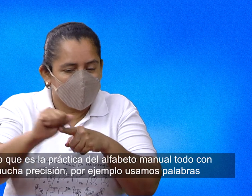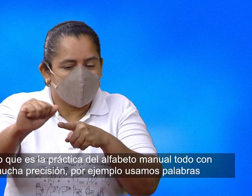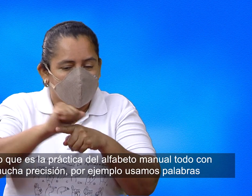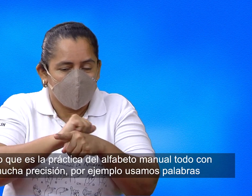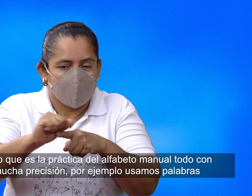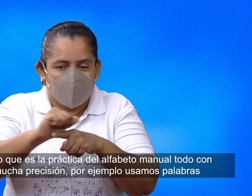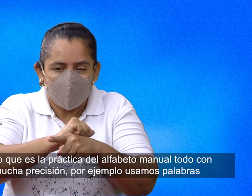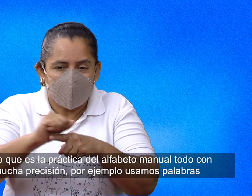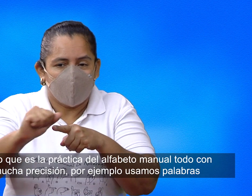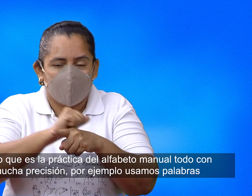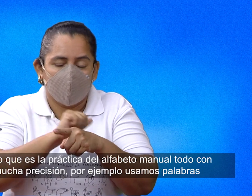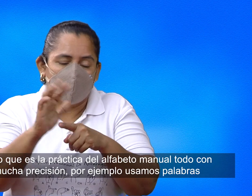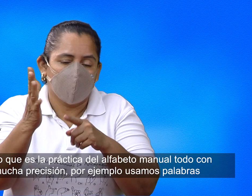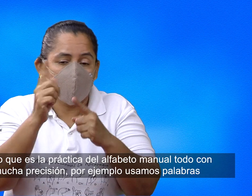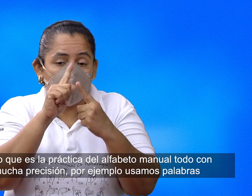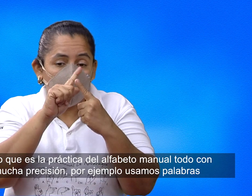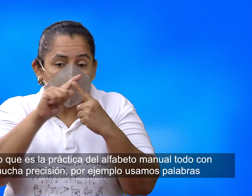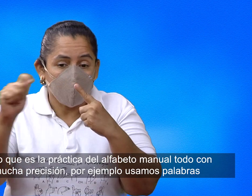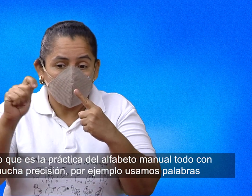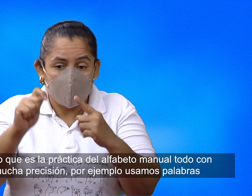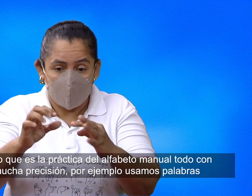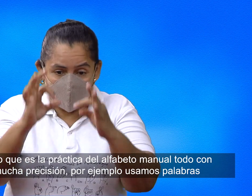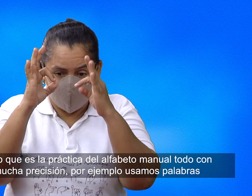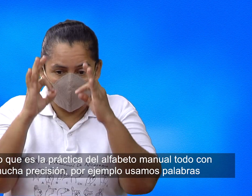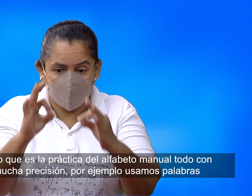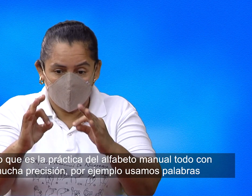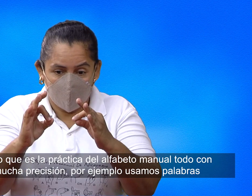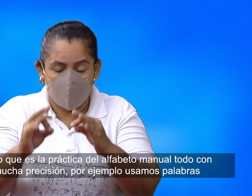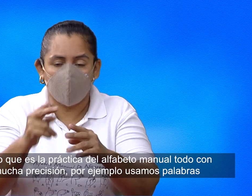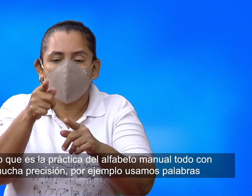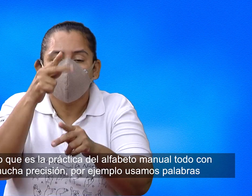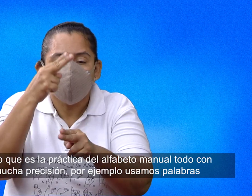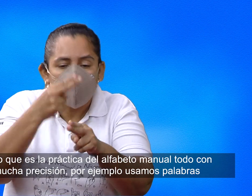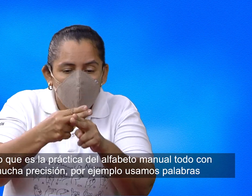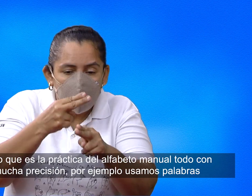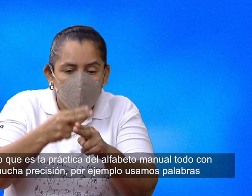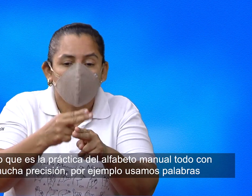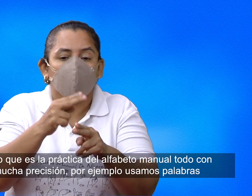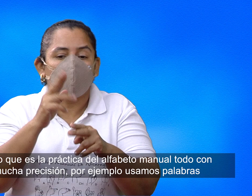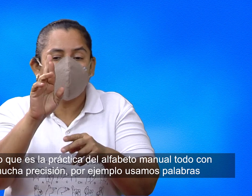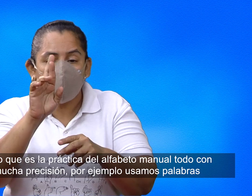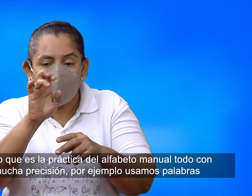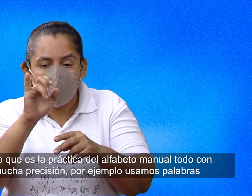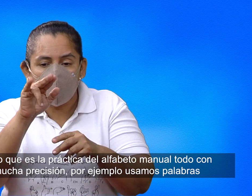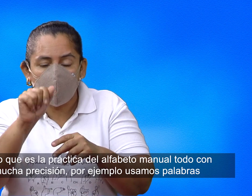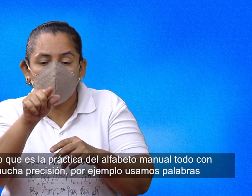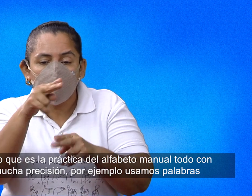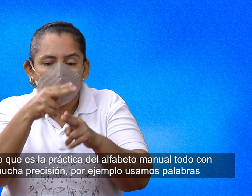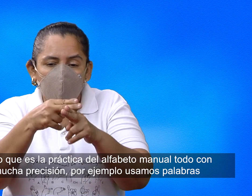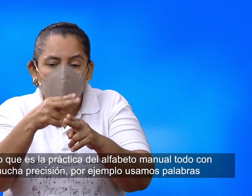lo que es la práctica del alfabeto manual, todo con mucha precisión. Por ejemplo, usamos